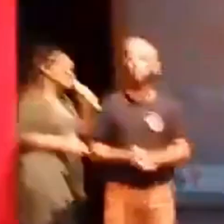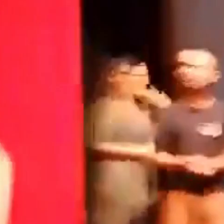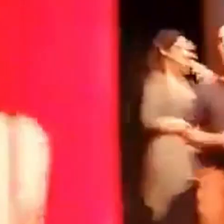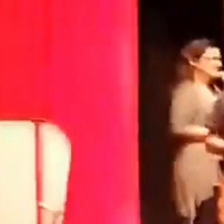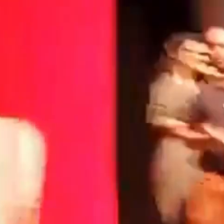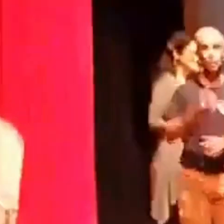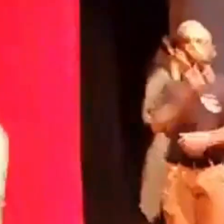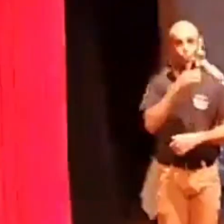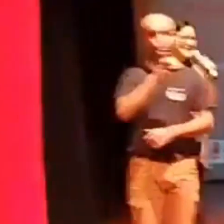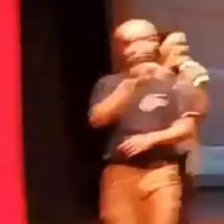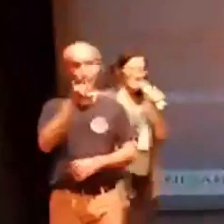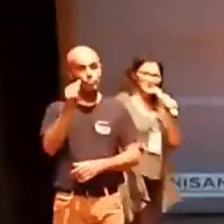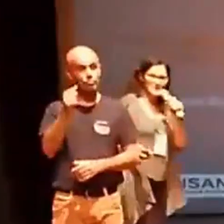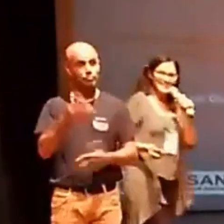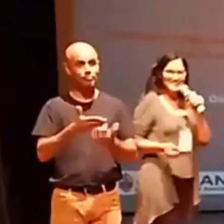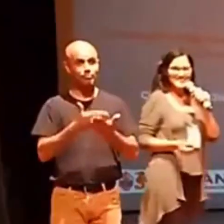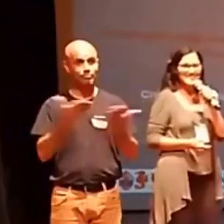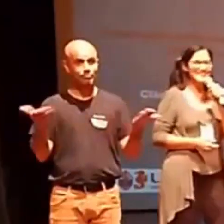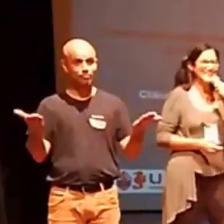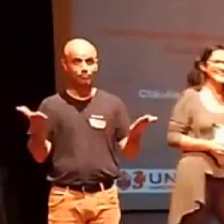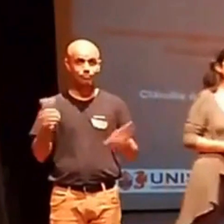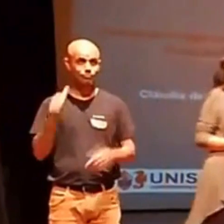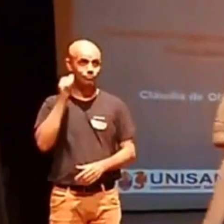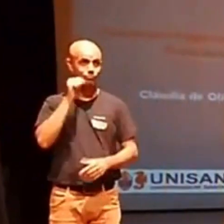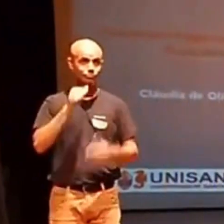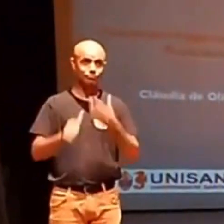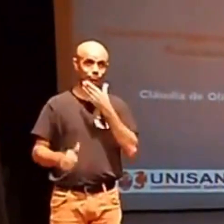Bom dia a todos, a todas.